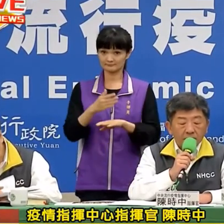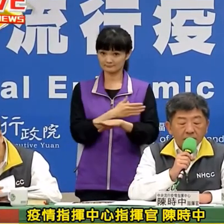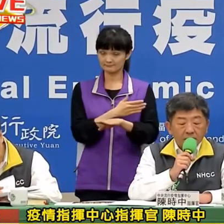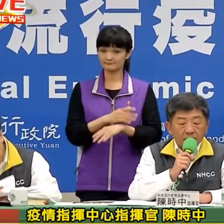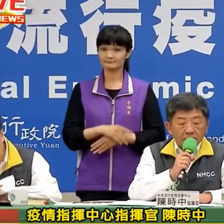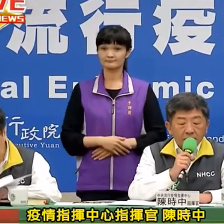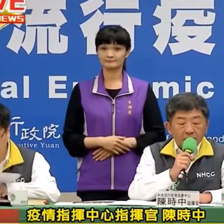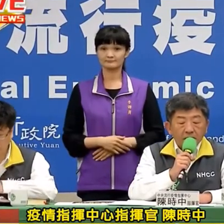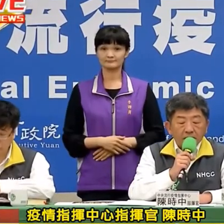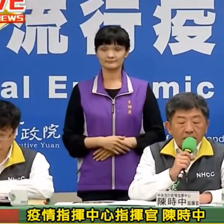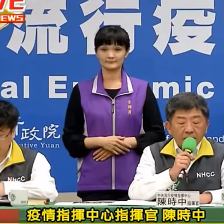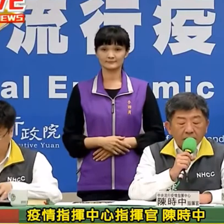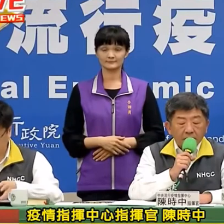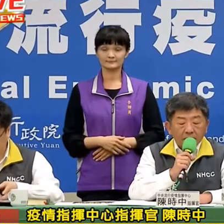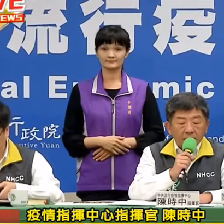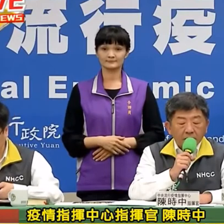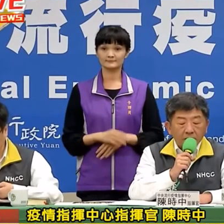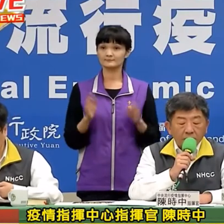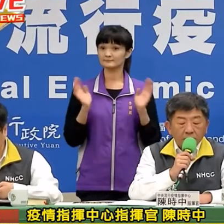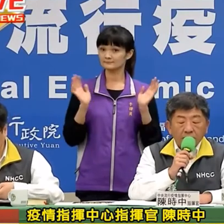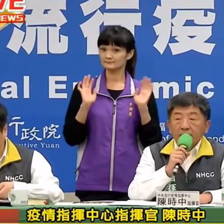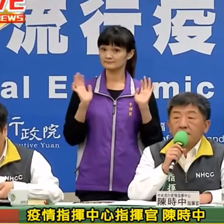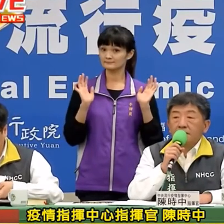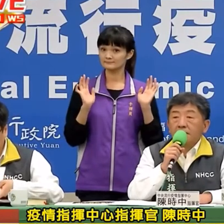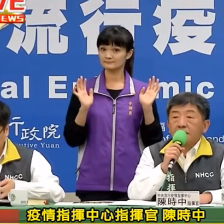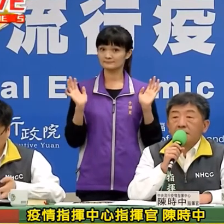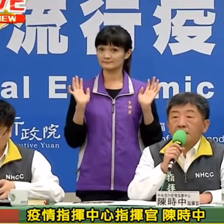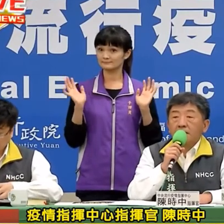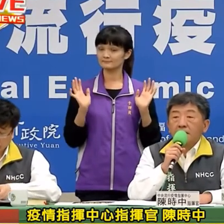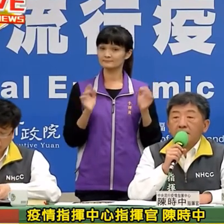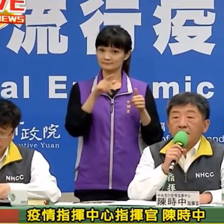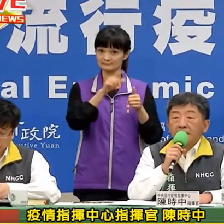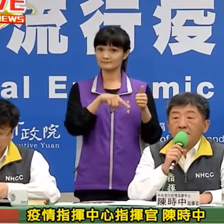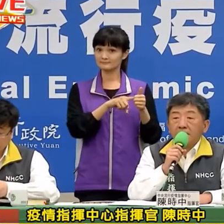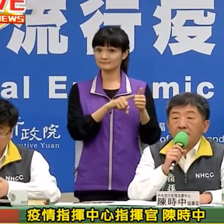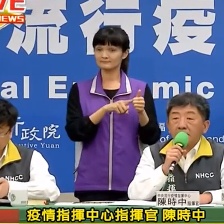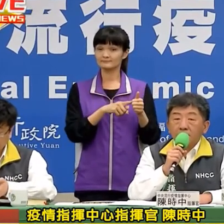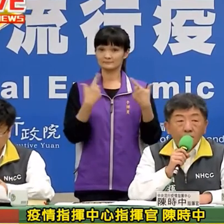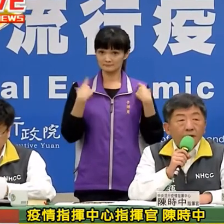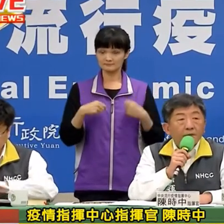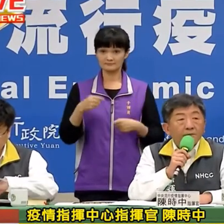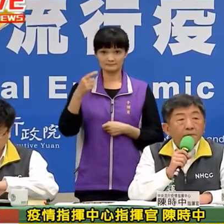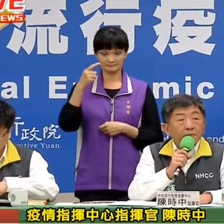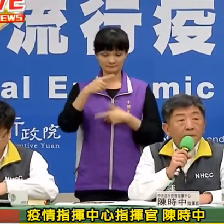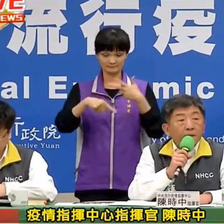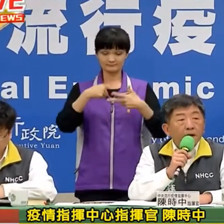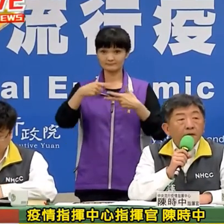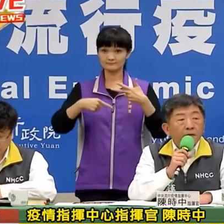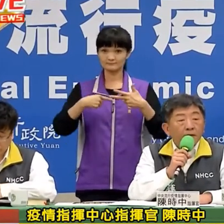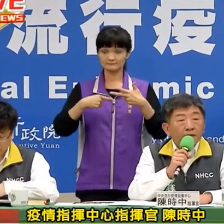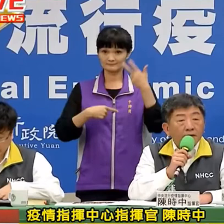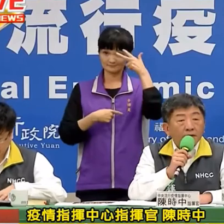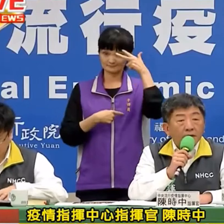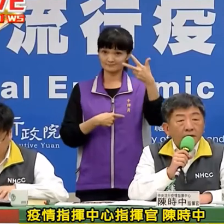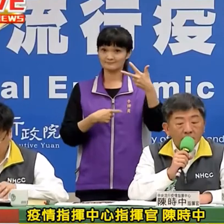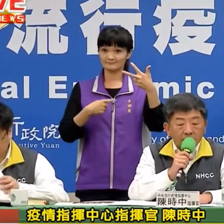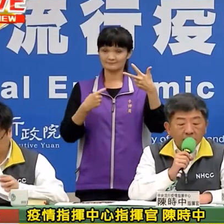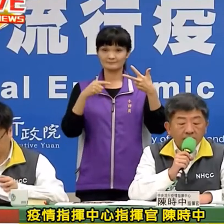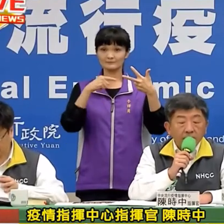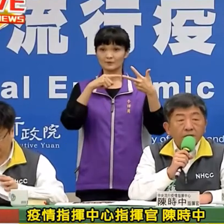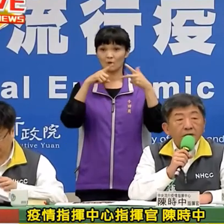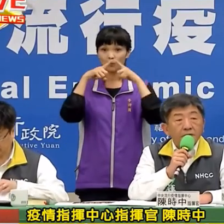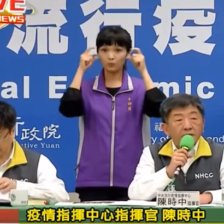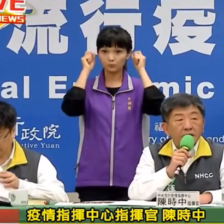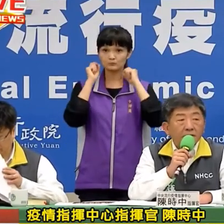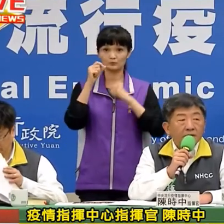一个就是小孩哈，大概我们就原来是啊，一个礼拜7天5片，哦，那为让大家